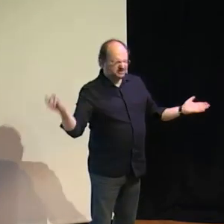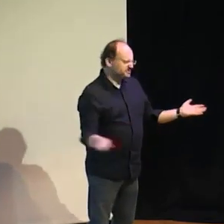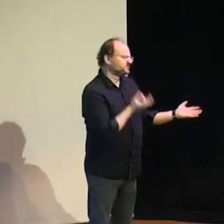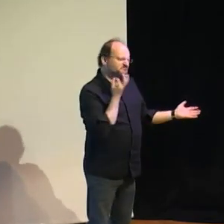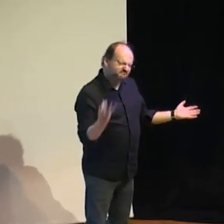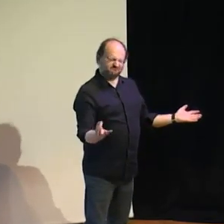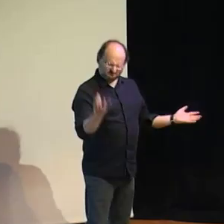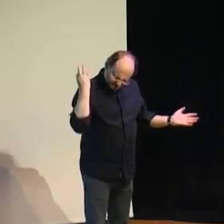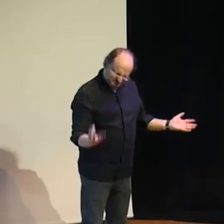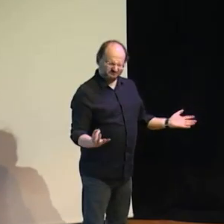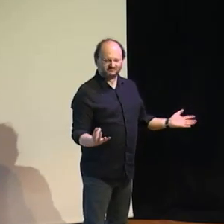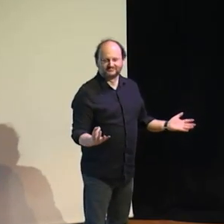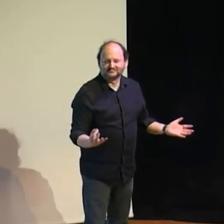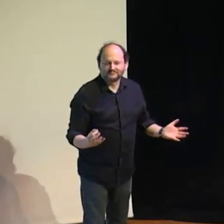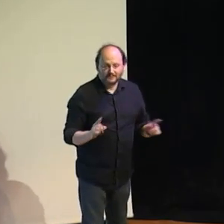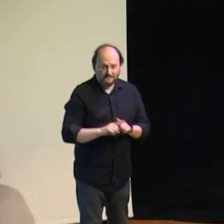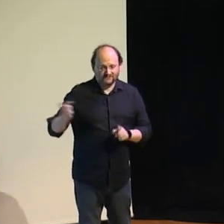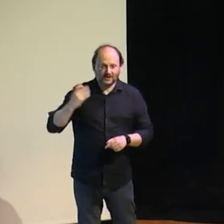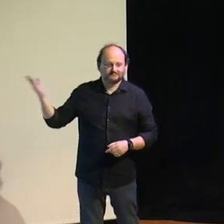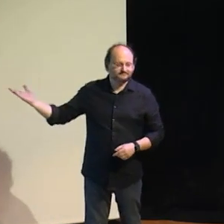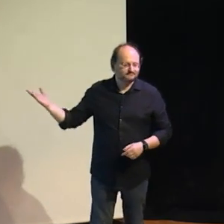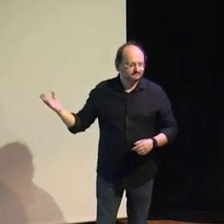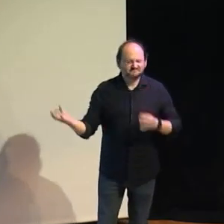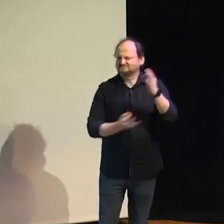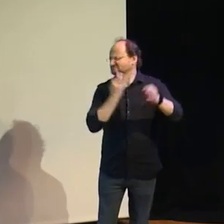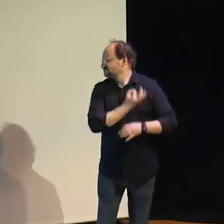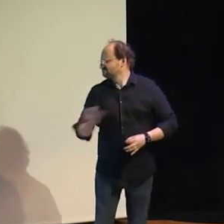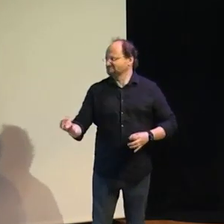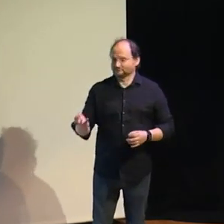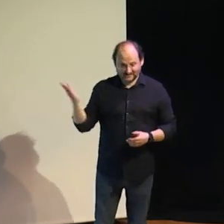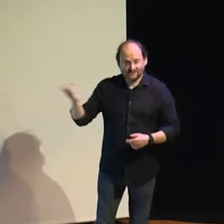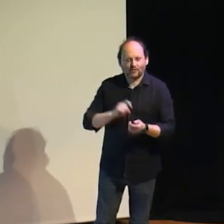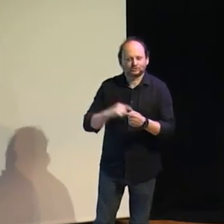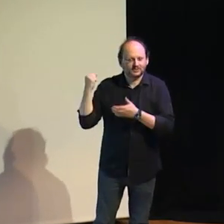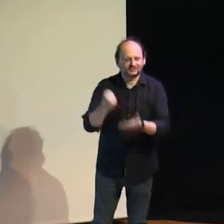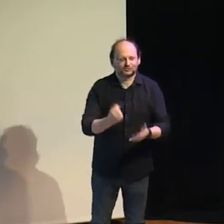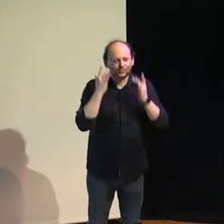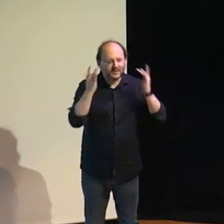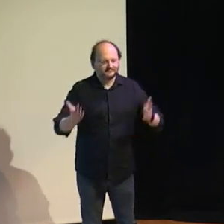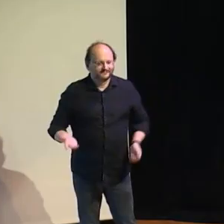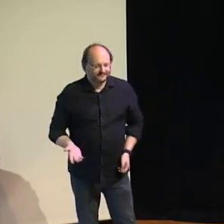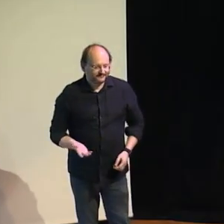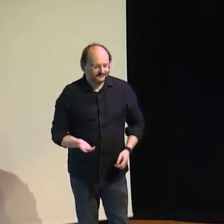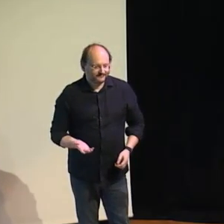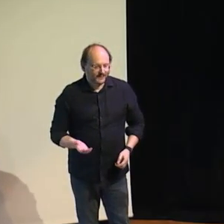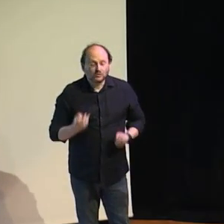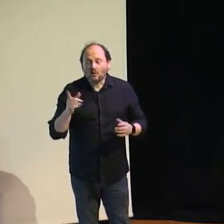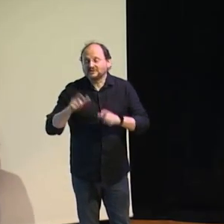Et ça vient effectivement de cette époque où on disait en gestuel de la même manière. Et ça, c'est vraiment un